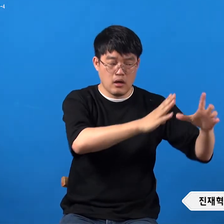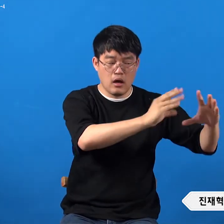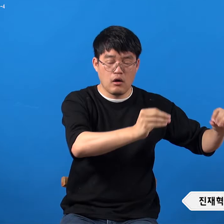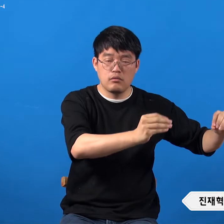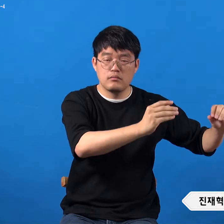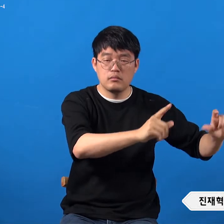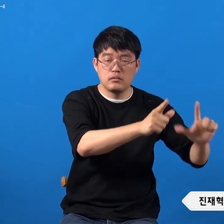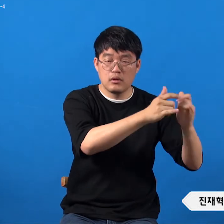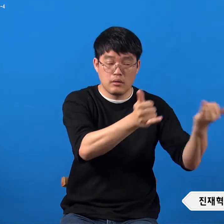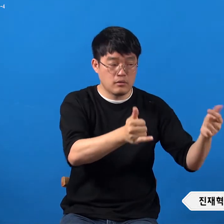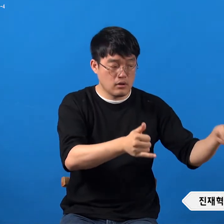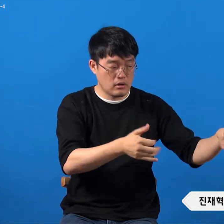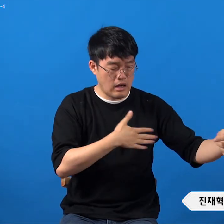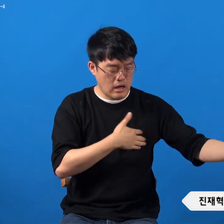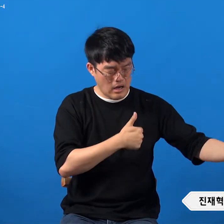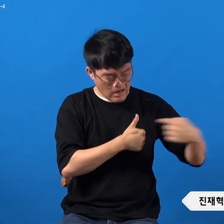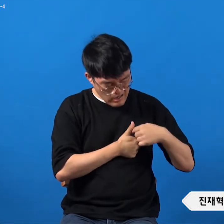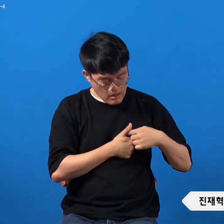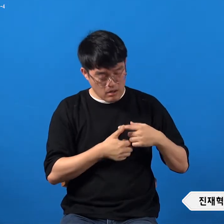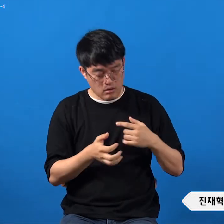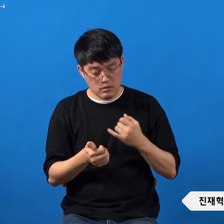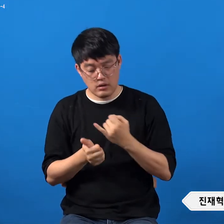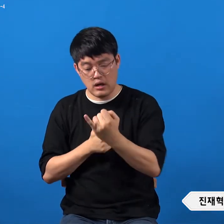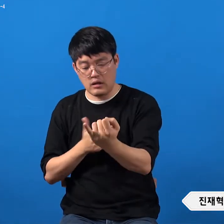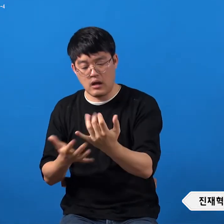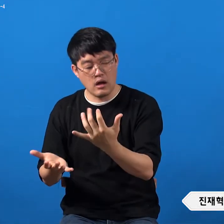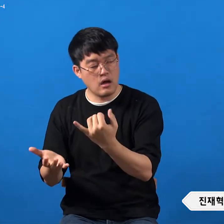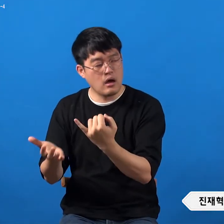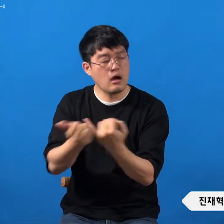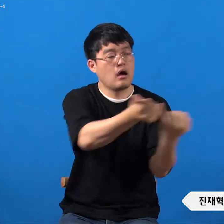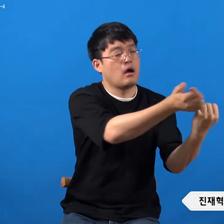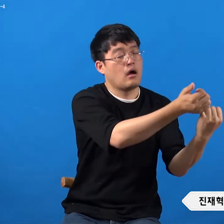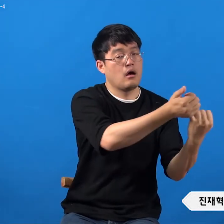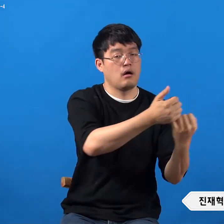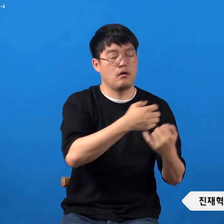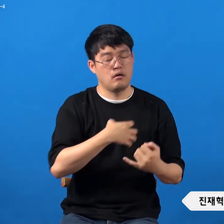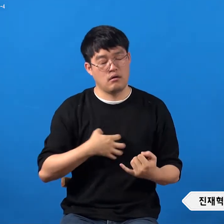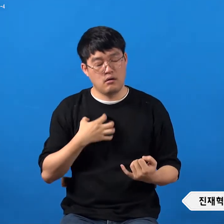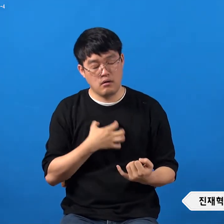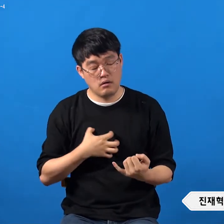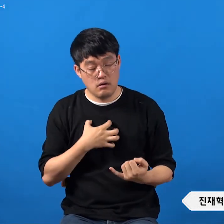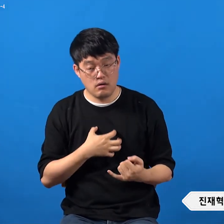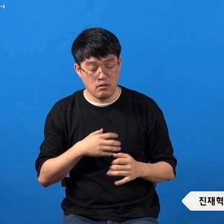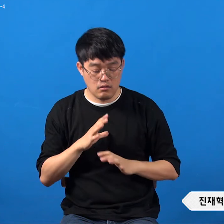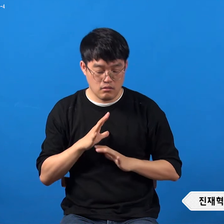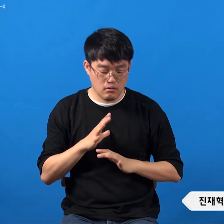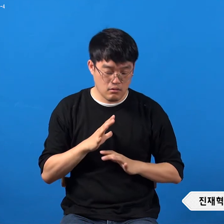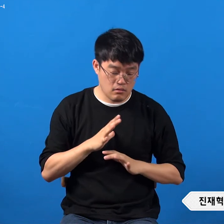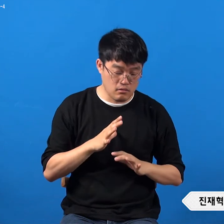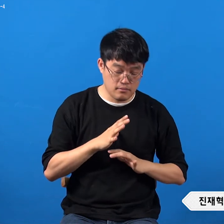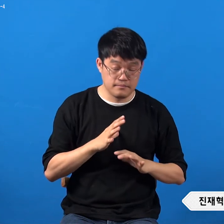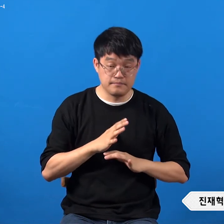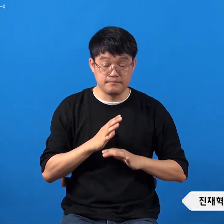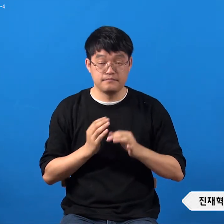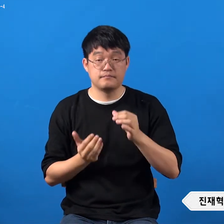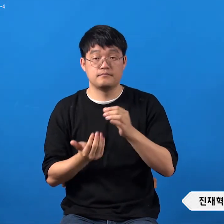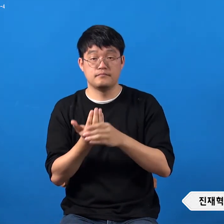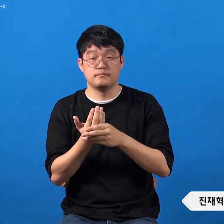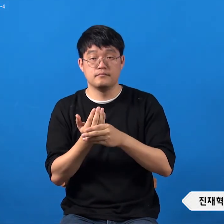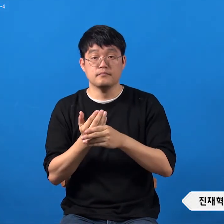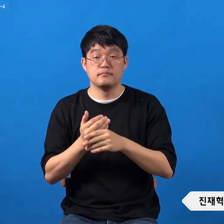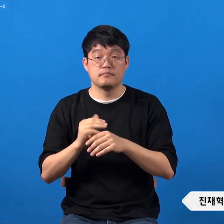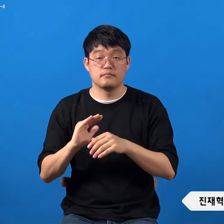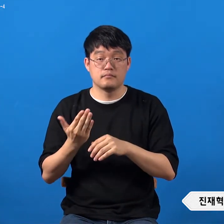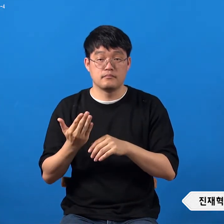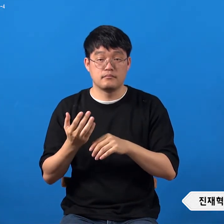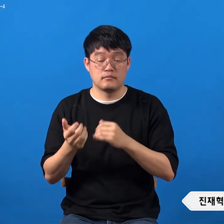오히려 아브라함을 죽이고 자기 아내를 취할까 걱정과 두려움에 빠집니다. 그리고